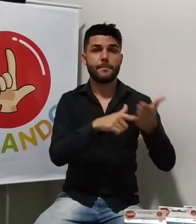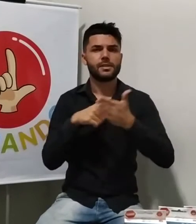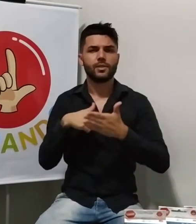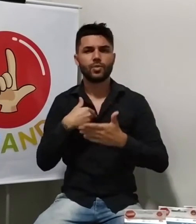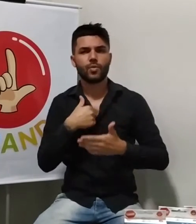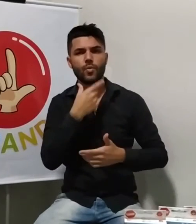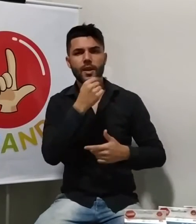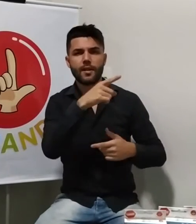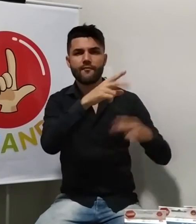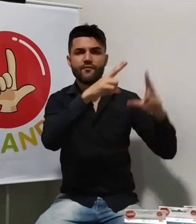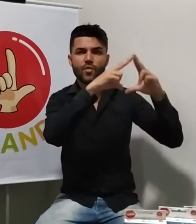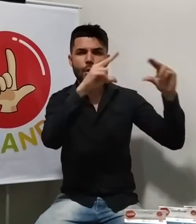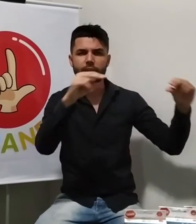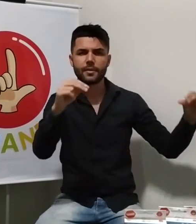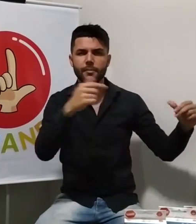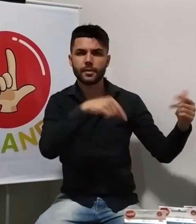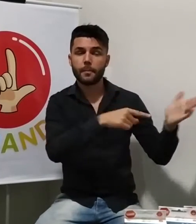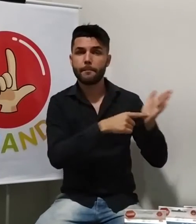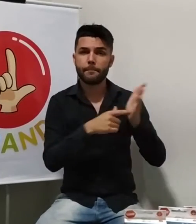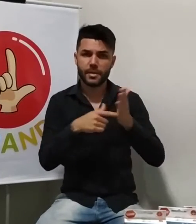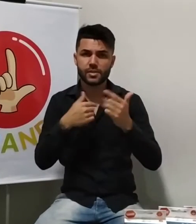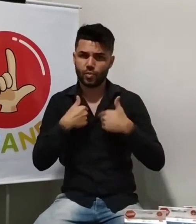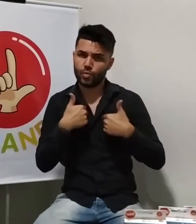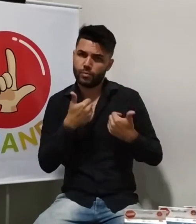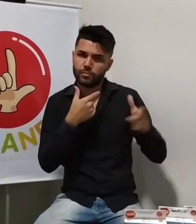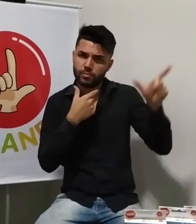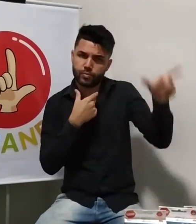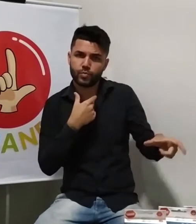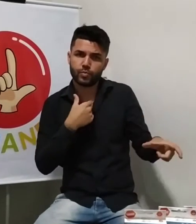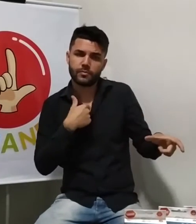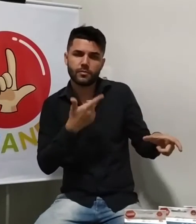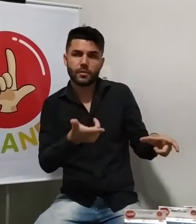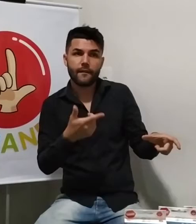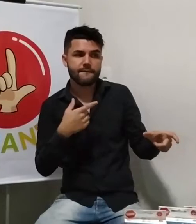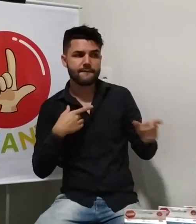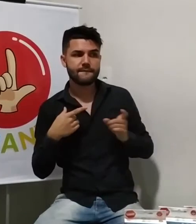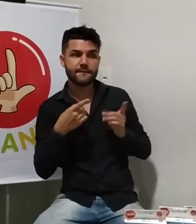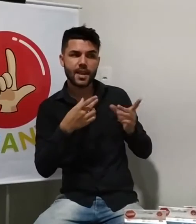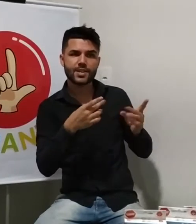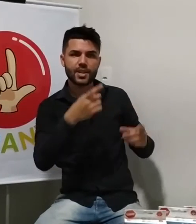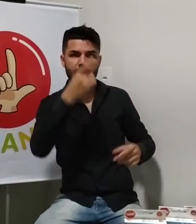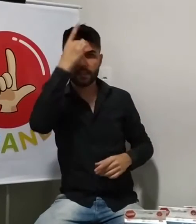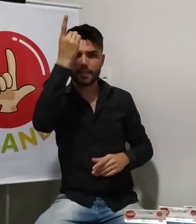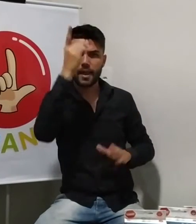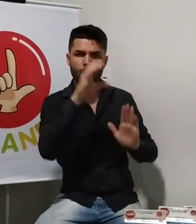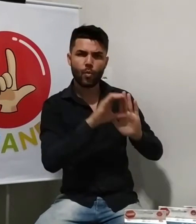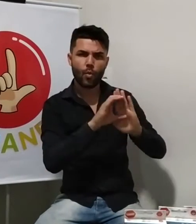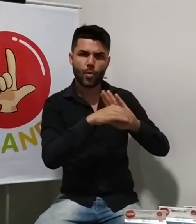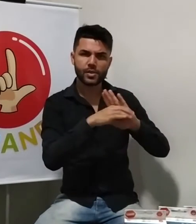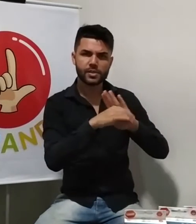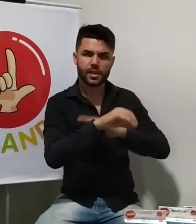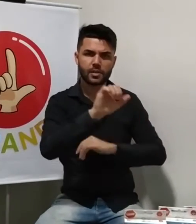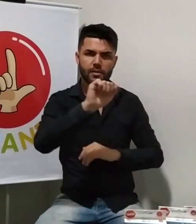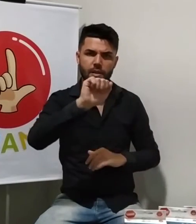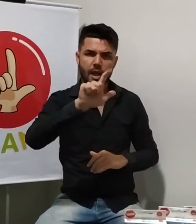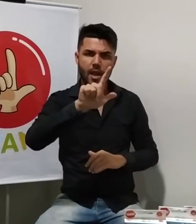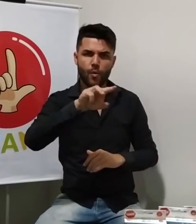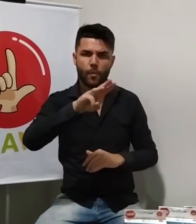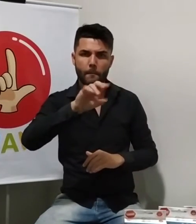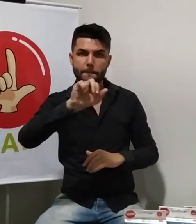E aceitei e diluí bem. Eu acho que, na época, eles ficaram com uns 40% da empresa. Voltei pro Rio e falei, cara, eu no Rio de Janeiro, com 19